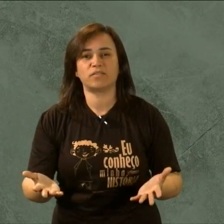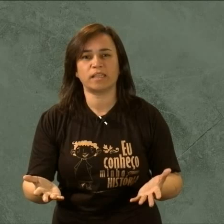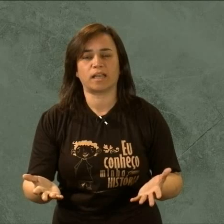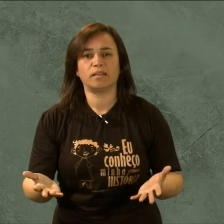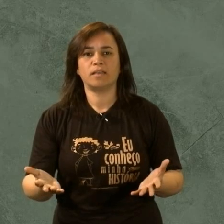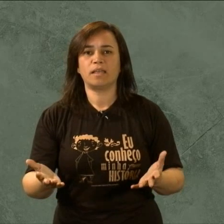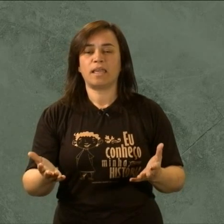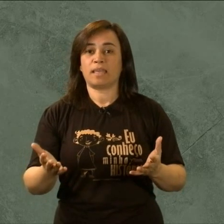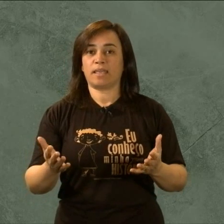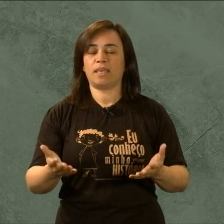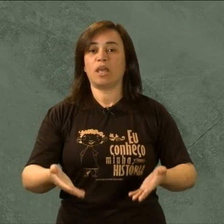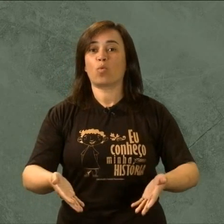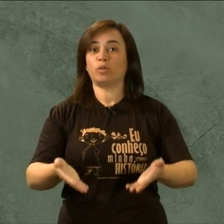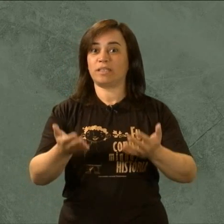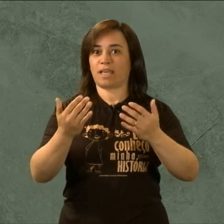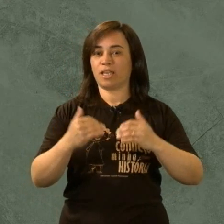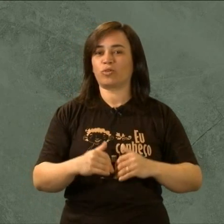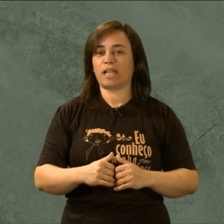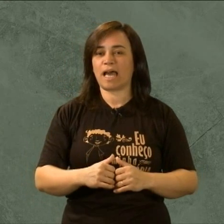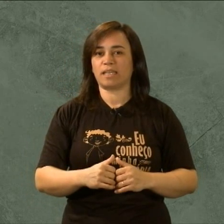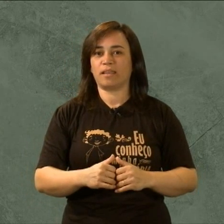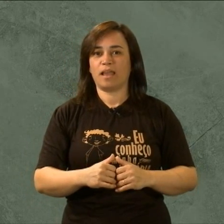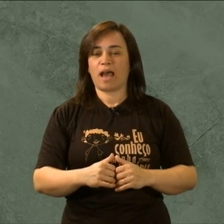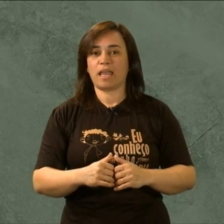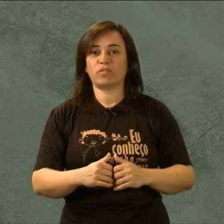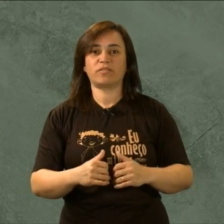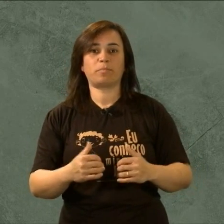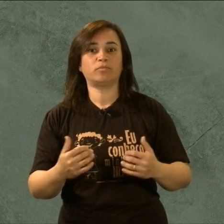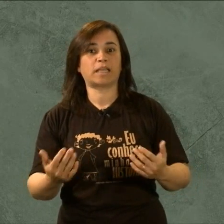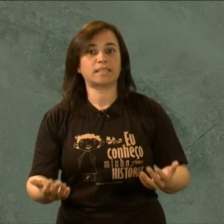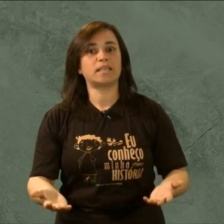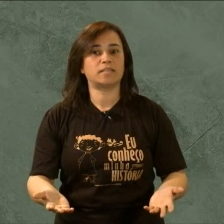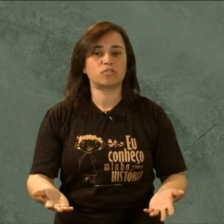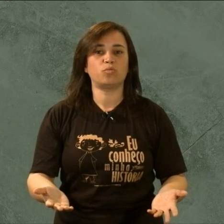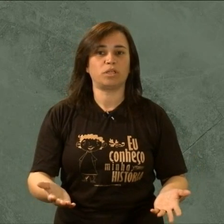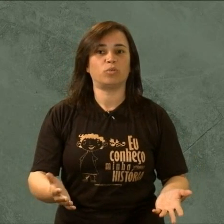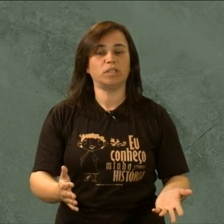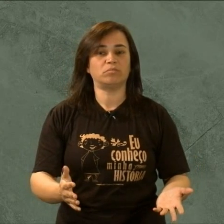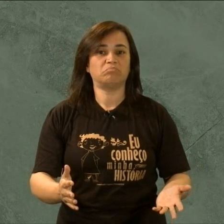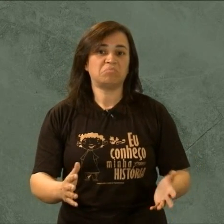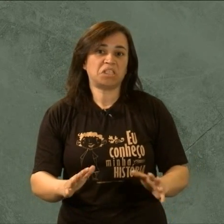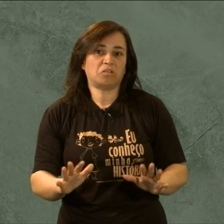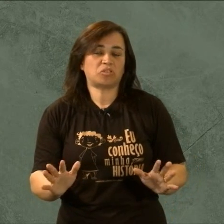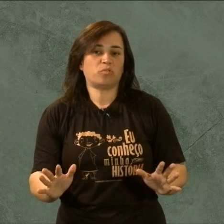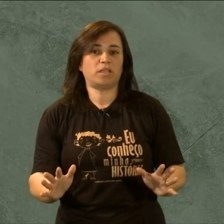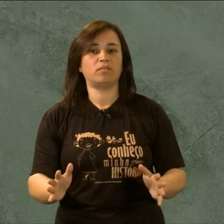tratarán de revelar. Y allí, cuando ellos retornaren, allí usted preguntará si ellos descubrieron o no. Si no descubrieron,